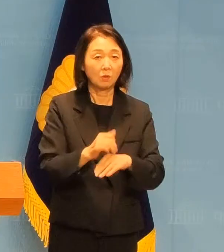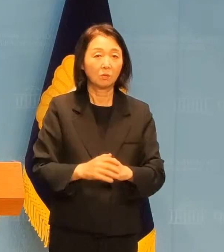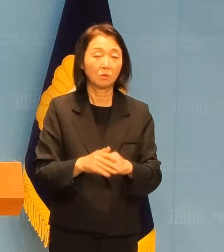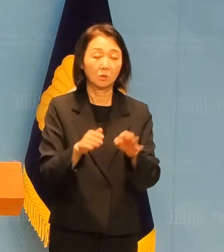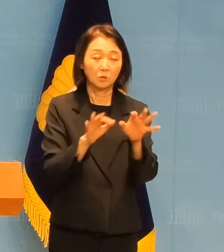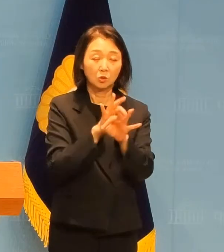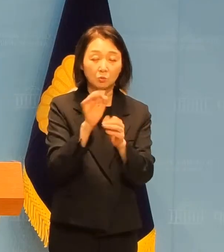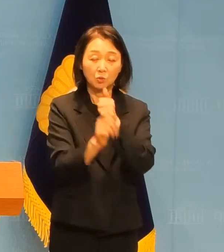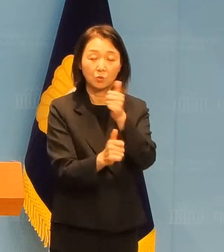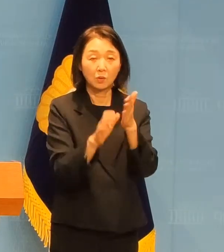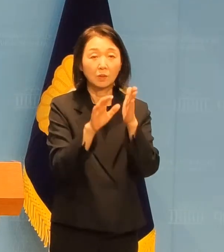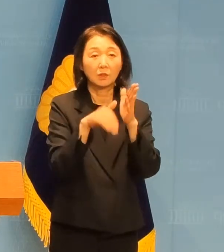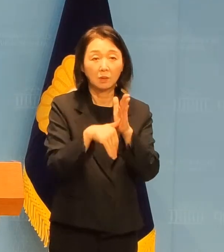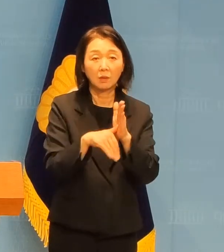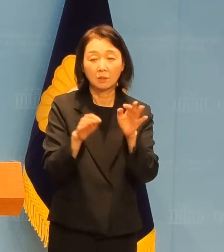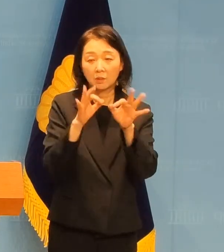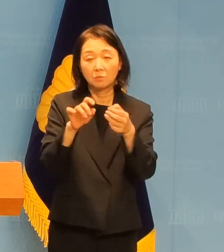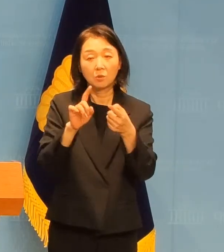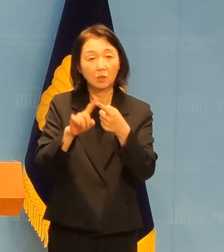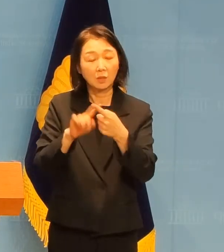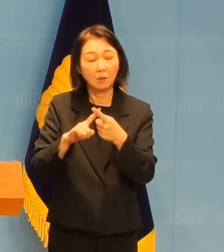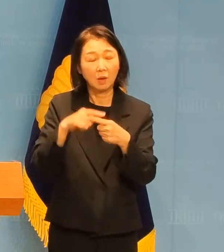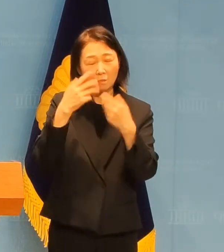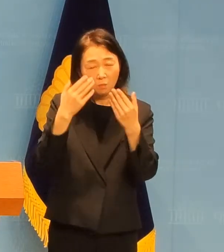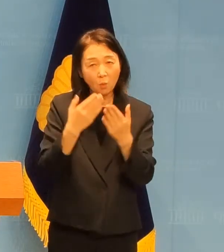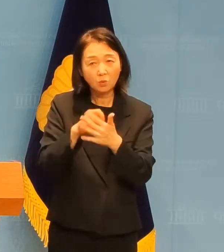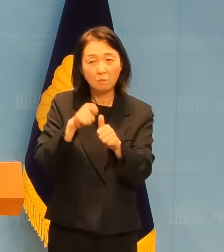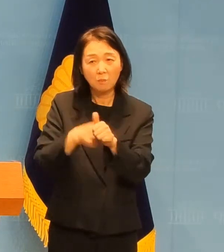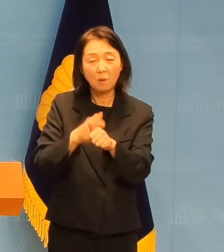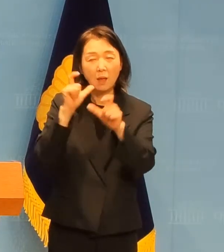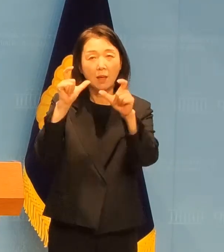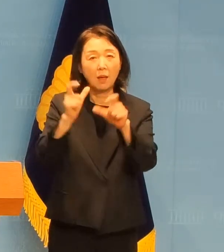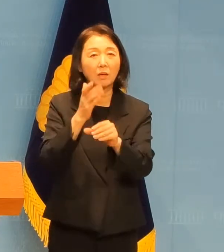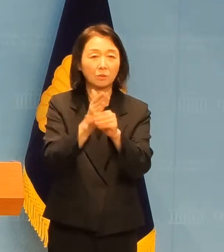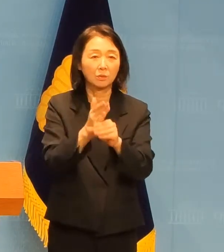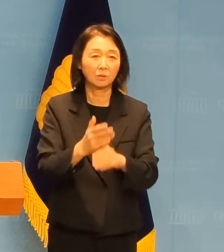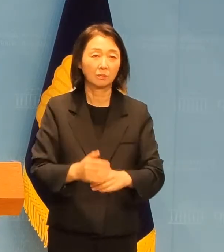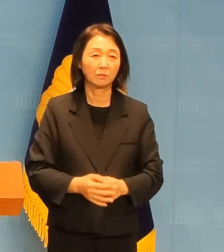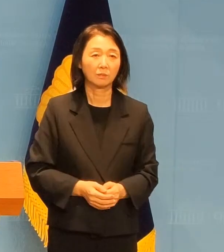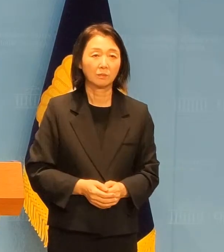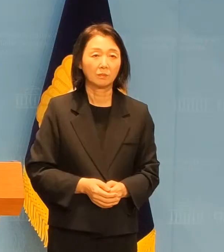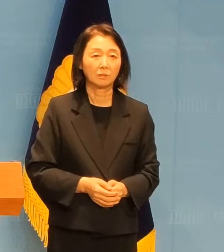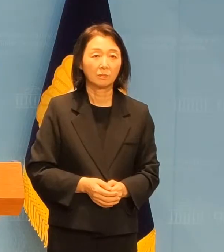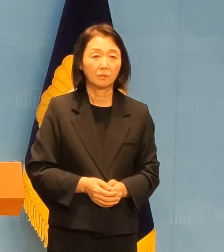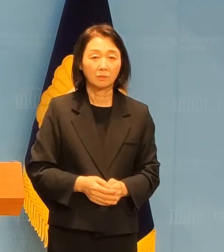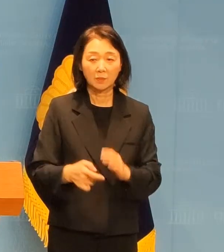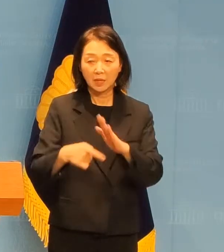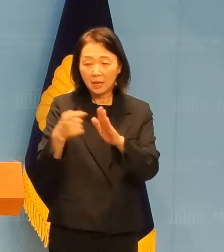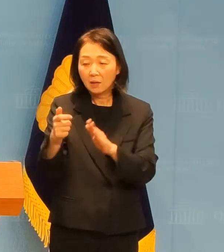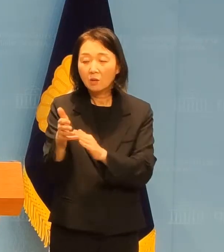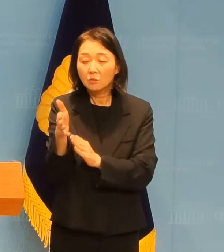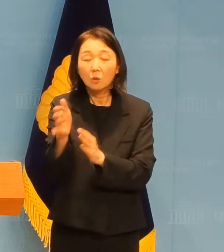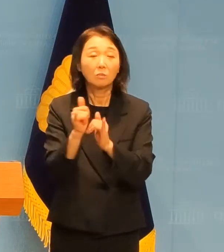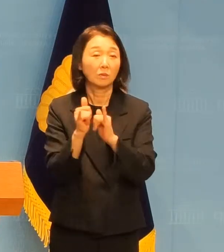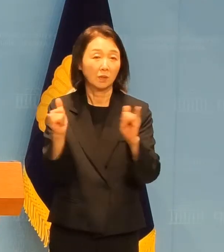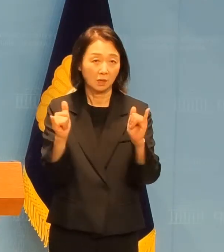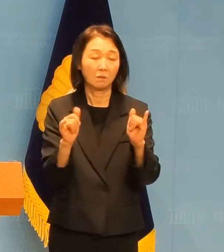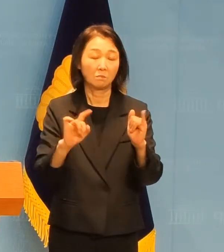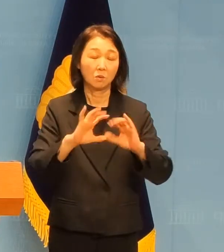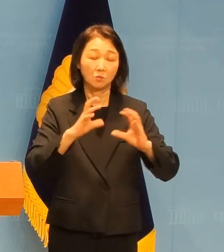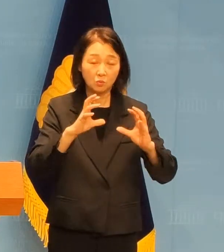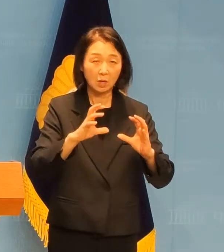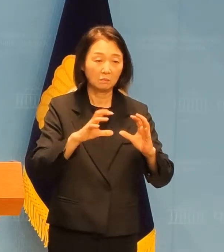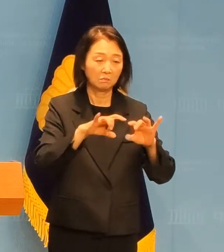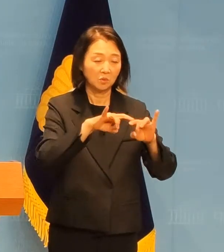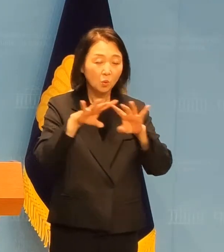금융위원회도 기업에 대한 일벌 100개만 강조하고 있습니다. 해커들은 이미 국가기관